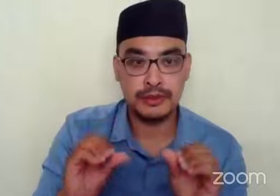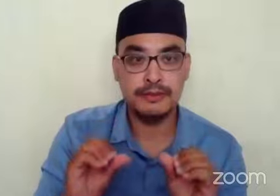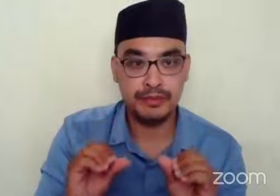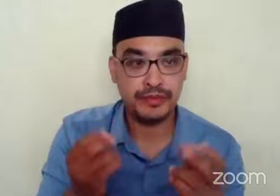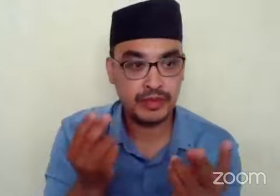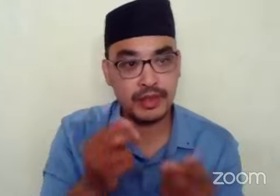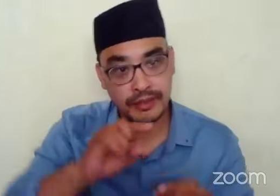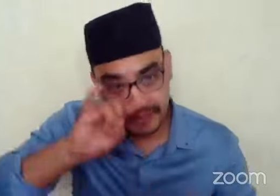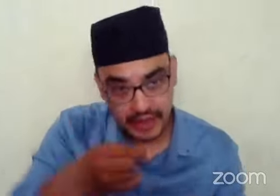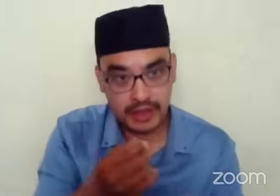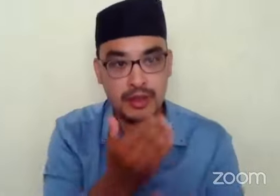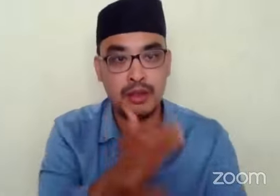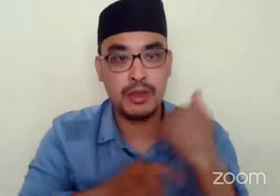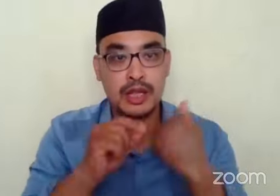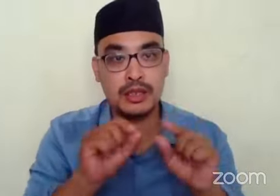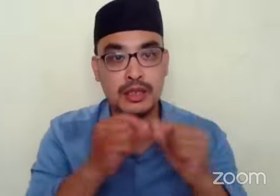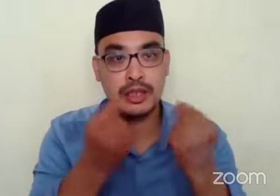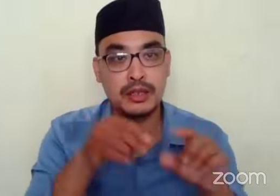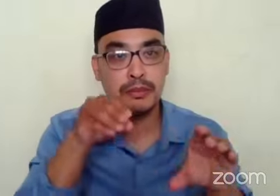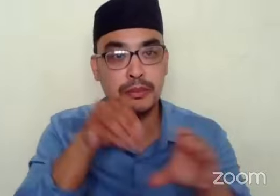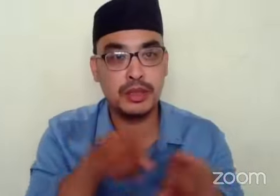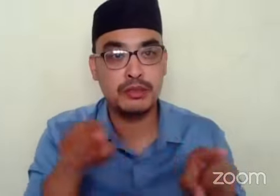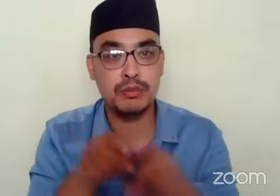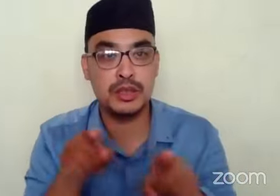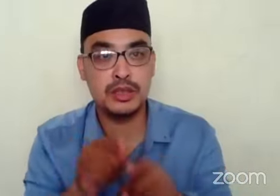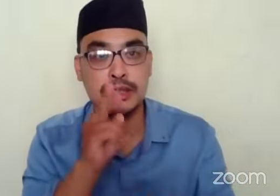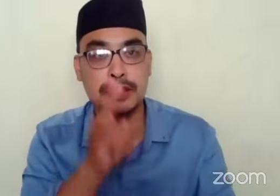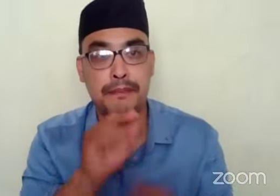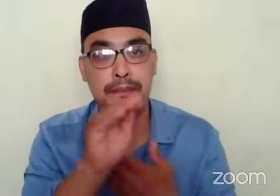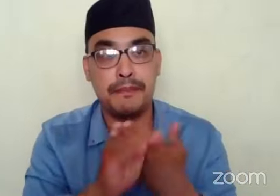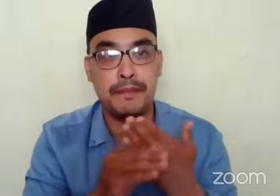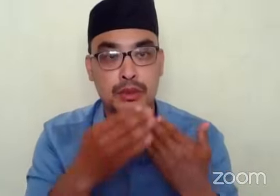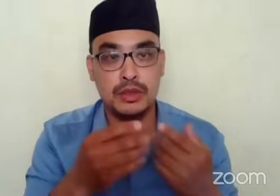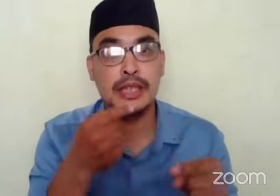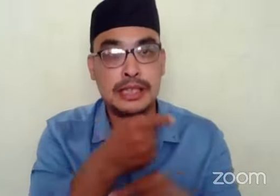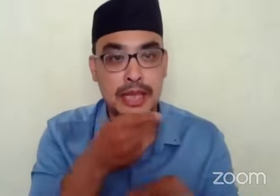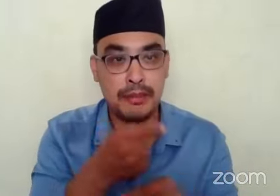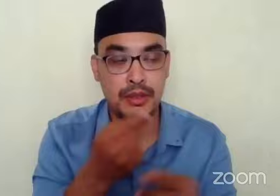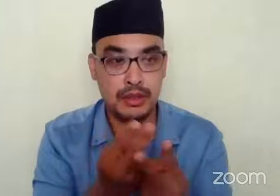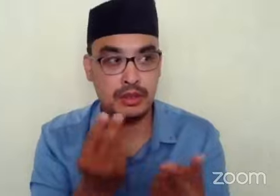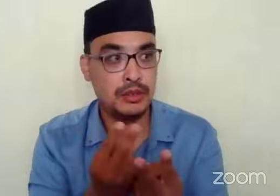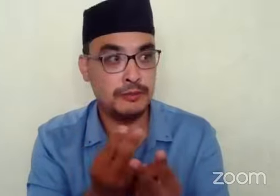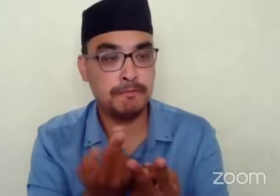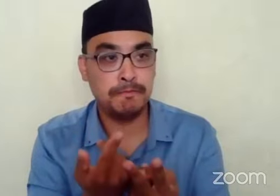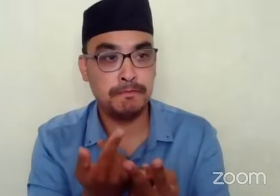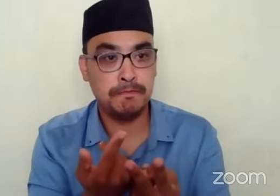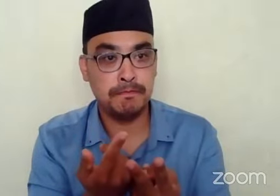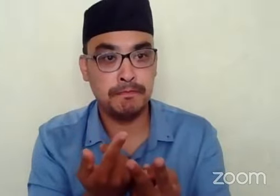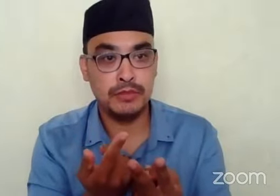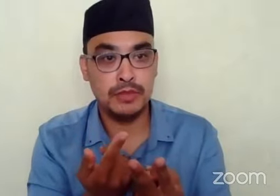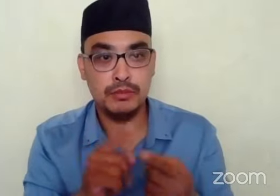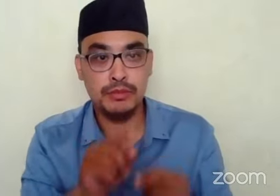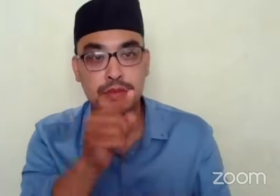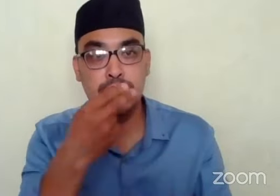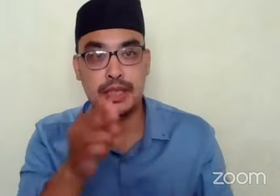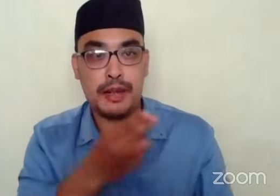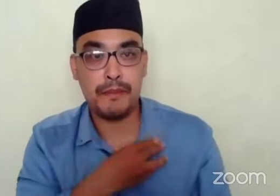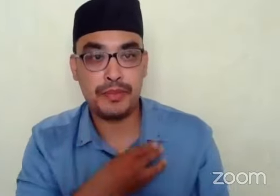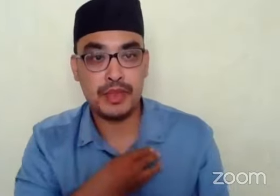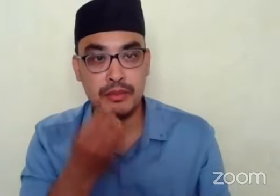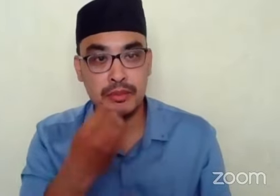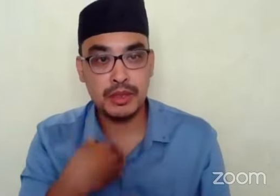अपाङ्गता क्षेत्रबाट पनि सुरु हुन्छ। जस्तै कुनै एकजना व्यक्तिको म नि एक दुईवटा कोटहरू गर्छु, एकजनाले भन्नुहुन्थ्यो म